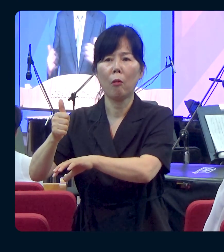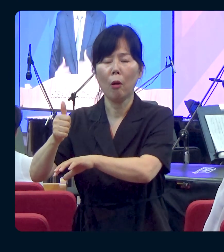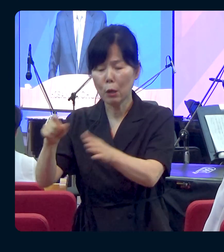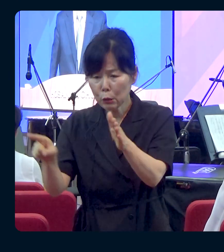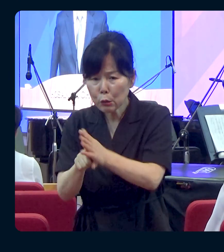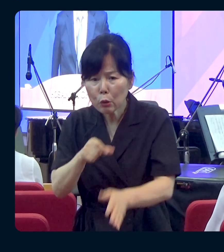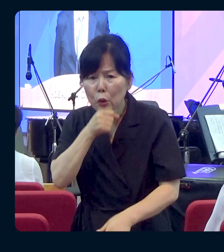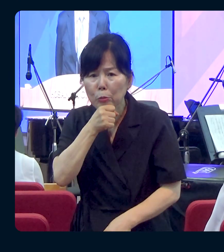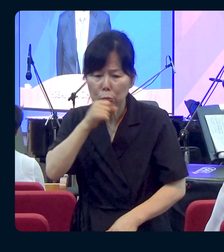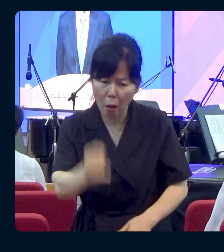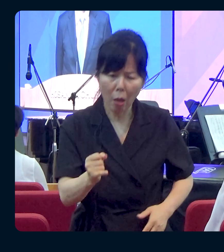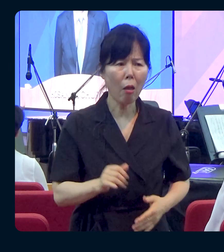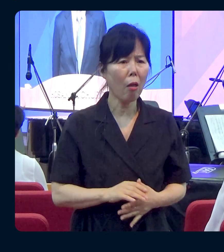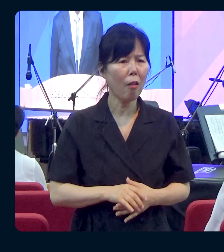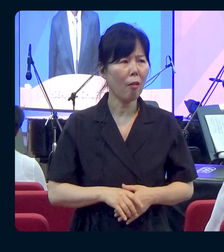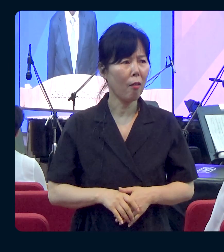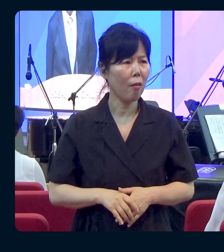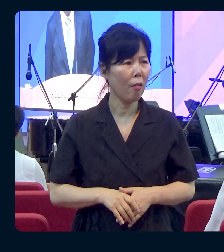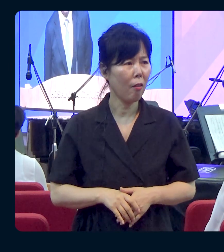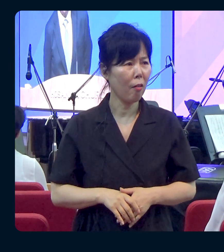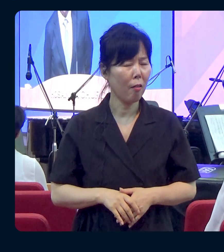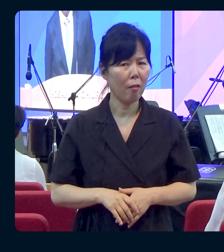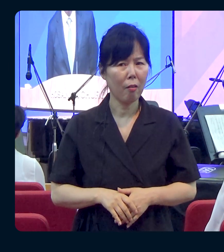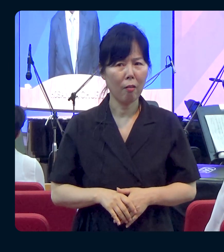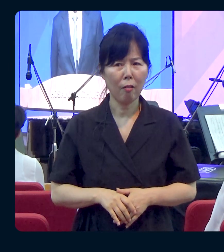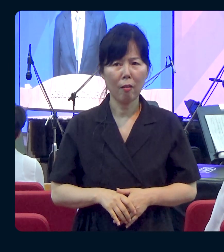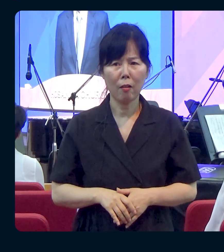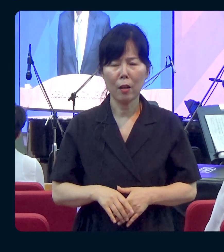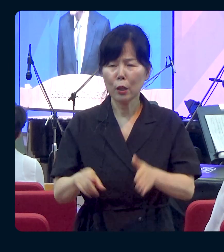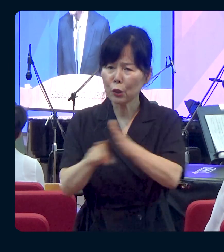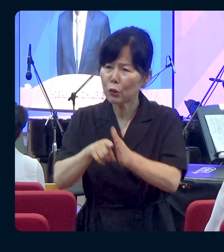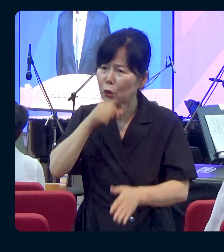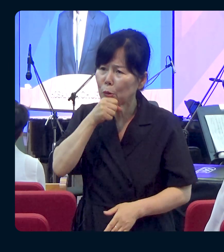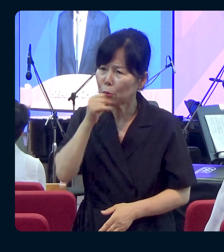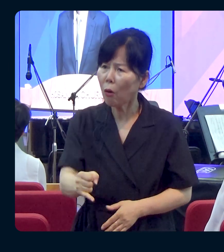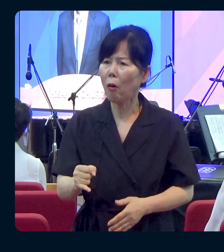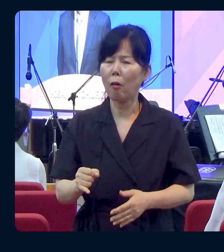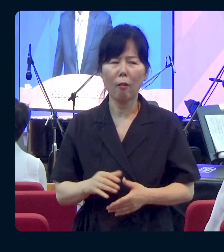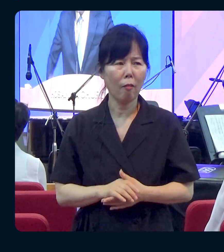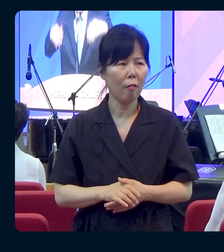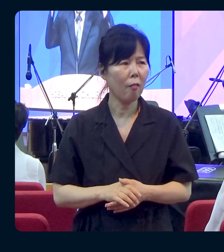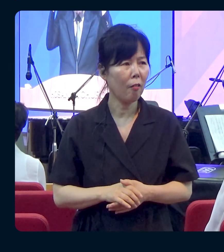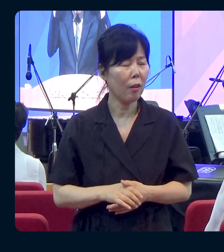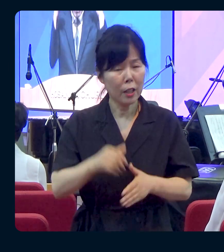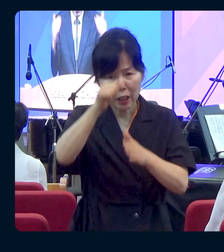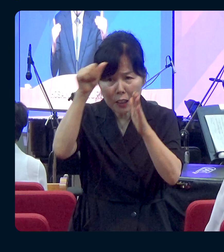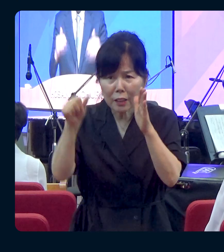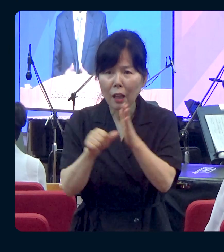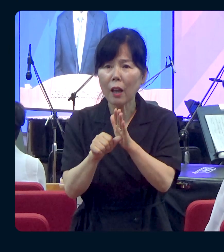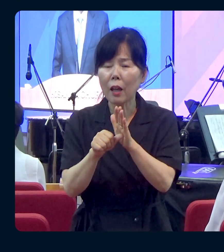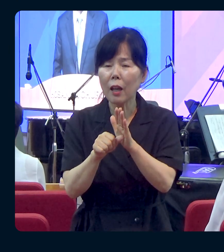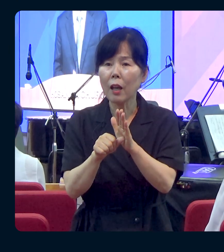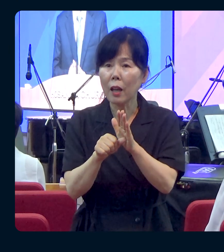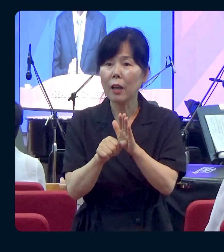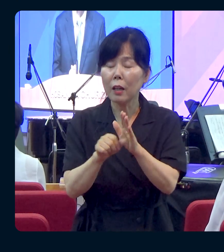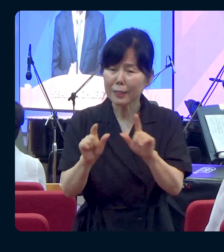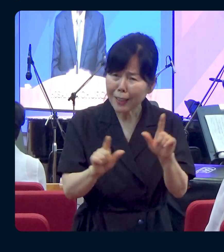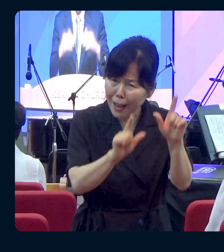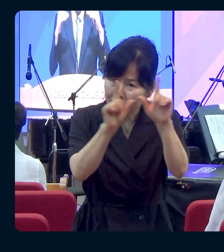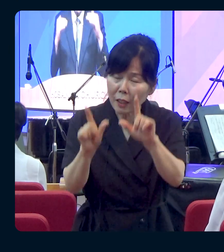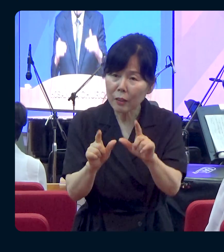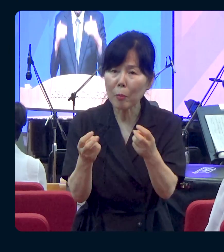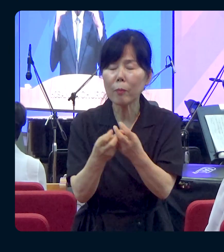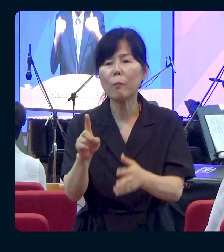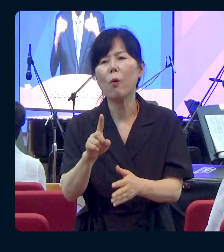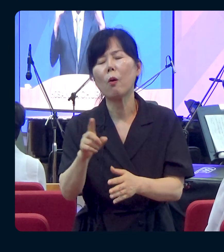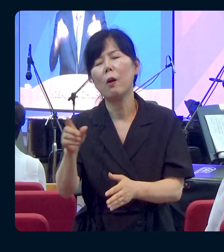하나님 앞에서 뭘 가지고 서겠어요? 쌓아놓은 크레딧 스코어가 없는데, 아무것도 없는데. 인생을 잘 사는